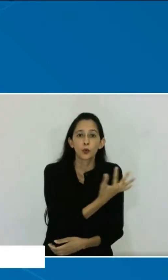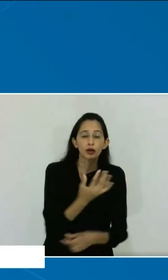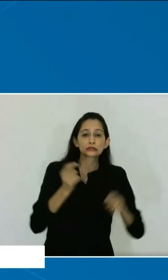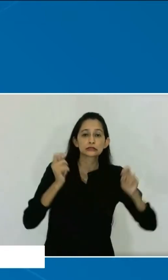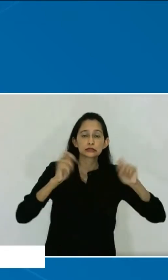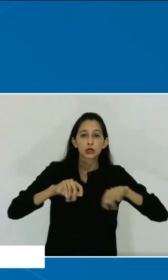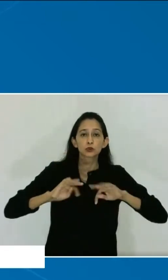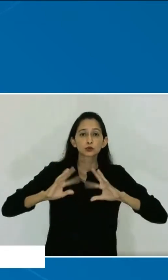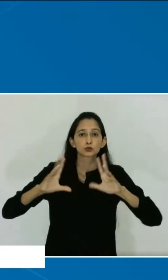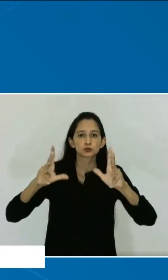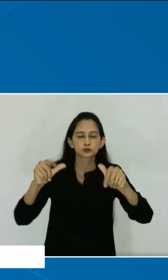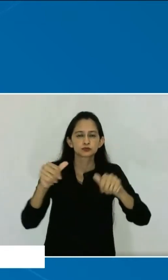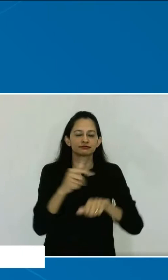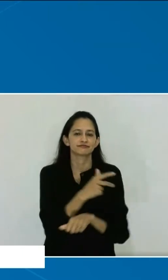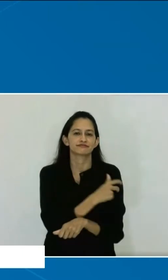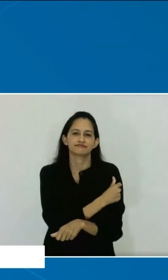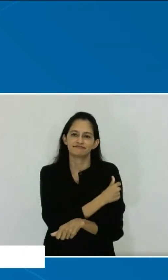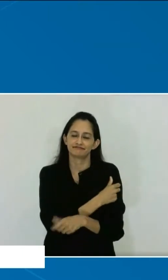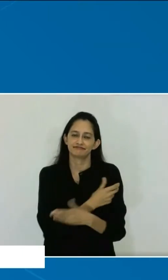teremos tratamento